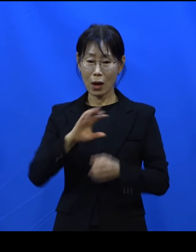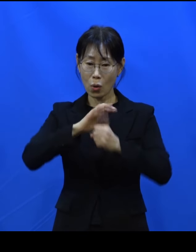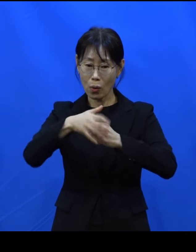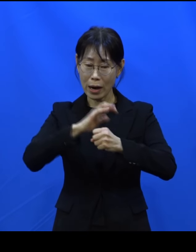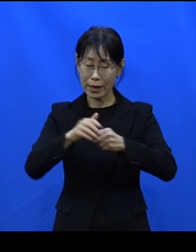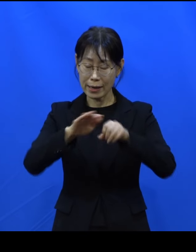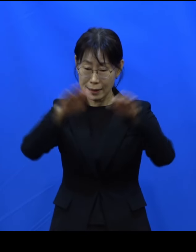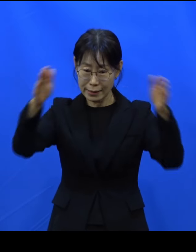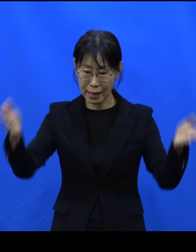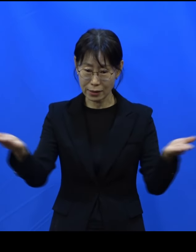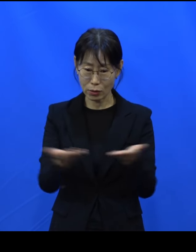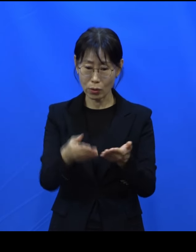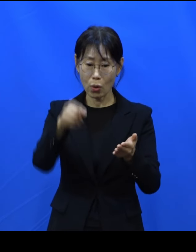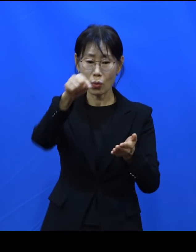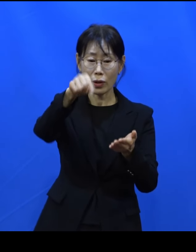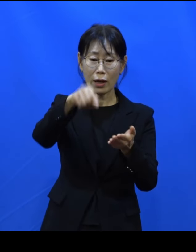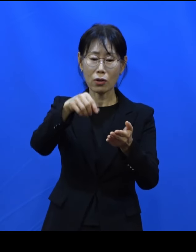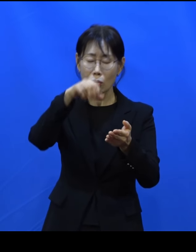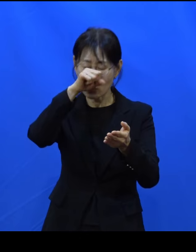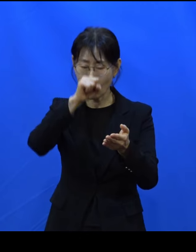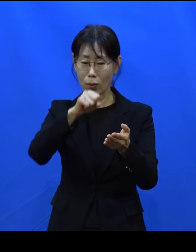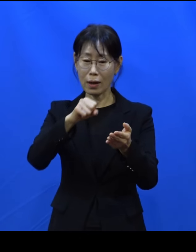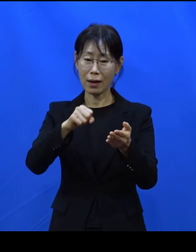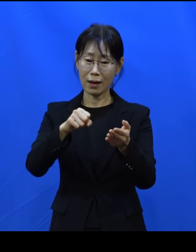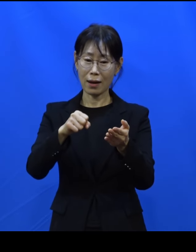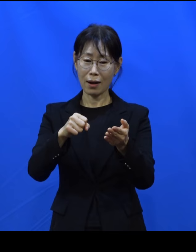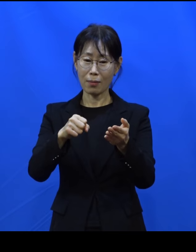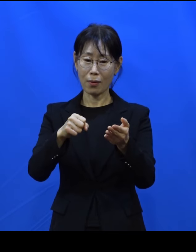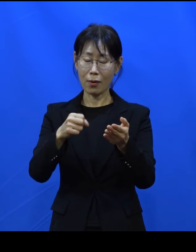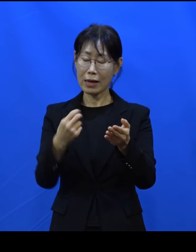위에는 뭐 큰 거 좋은 거 있는데 내려가면 밑에는 다 쓰고 있고 막 이러고.